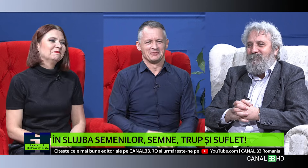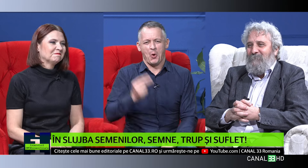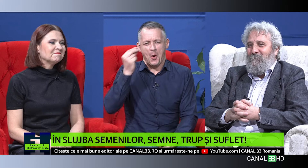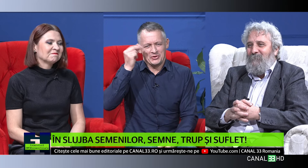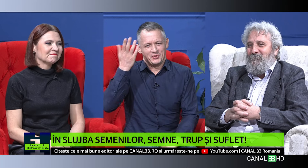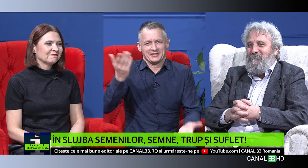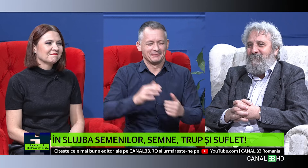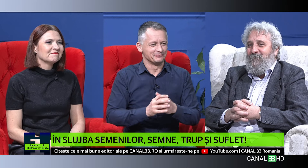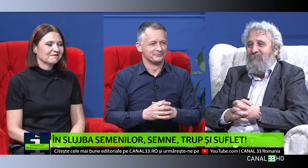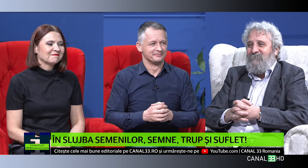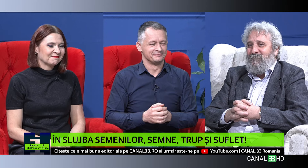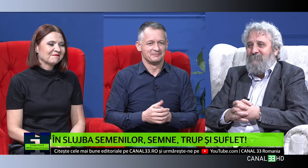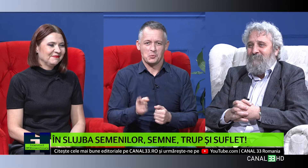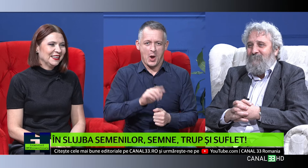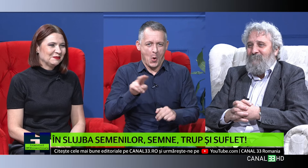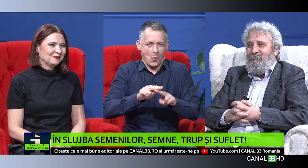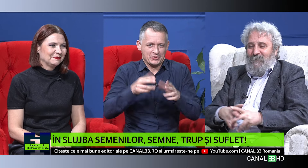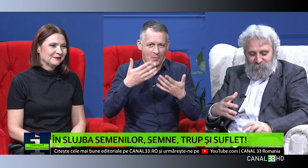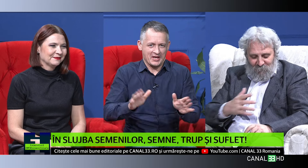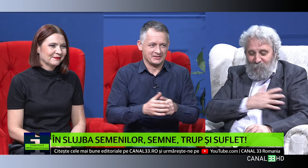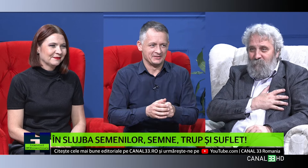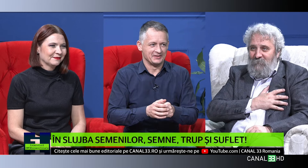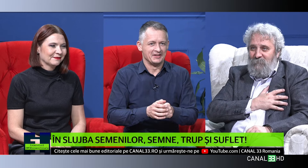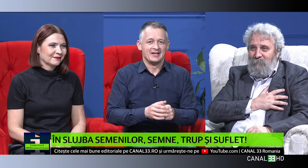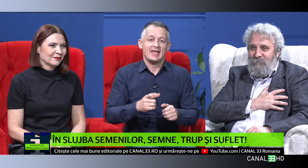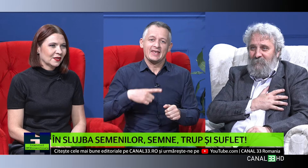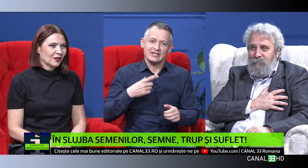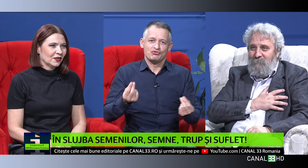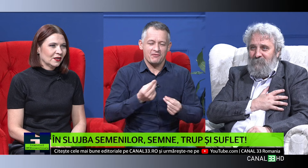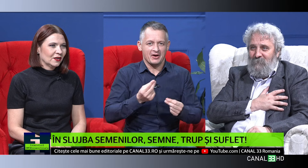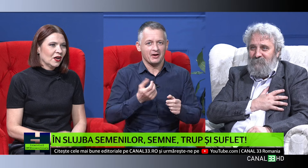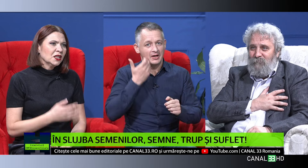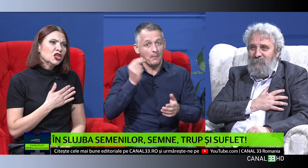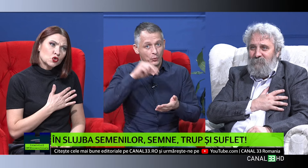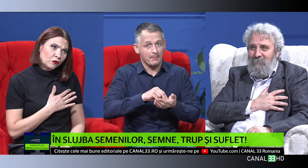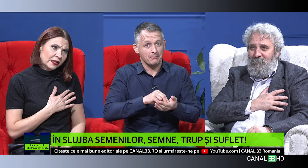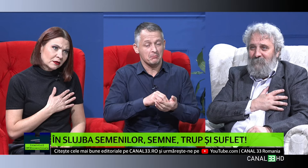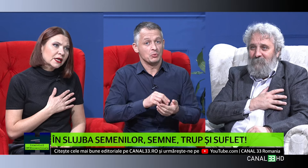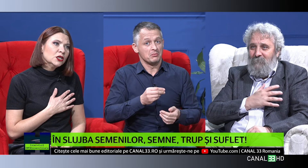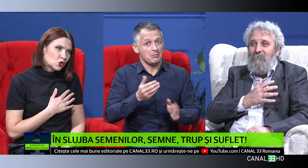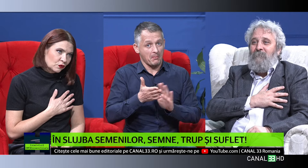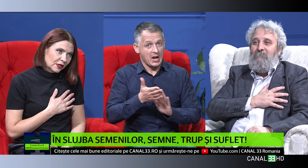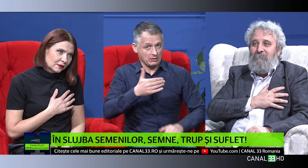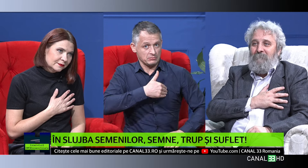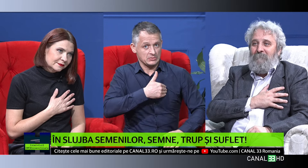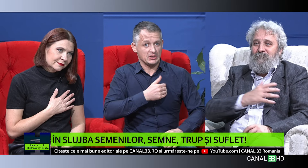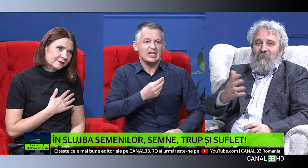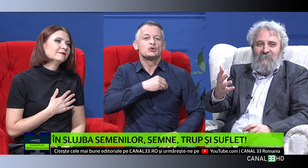cum să o ratezi. Da. Mai e și vreo formulă de genul ăsta când pui mâna în dreptul inimii? Din suflet. Că e din suflet. Și